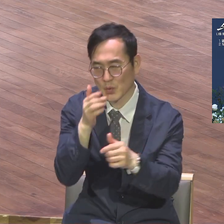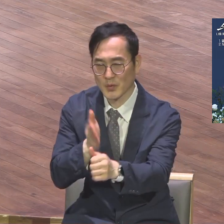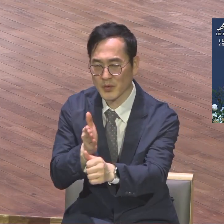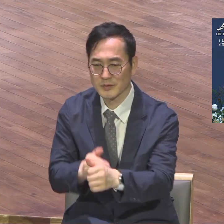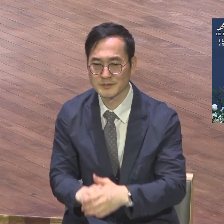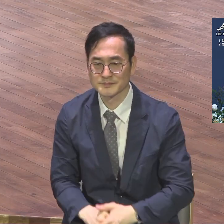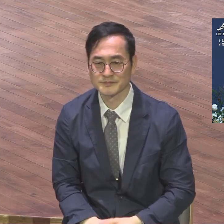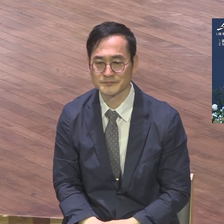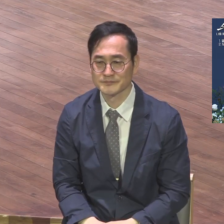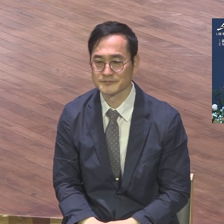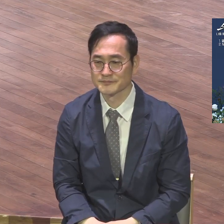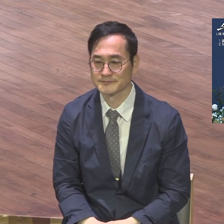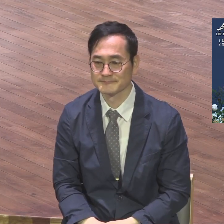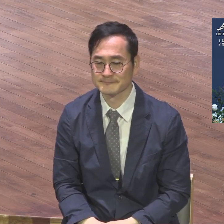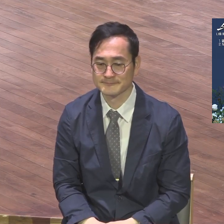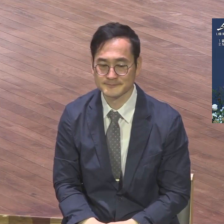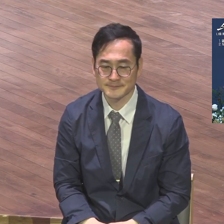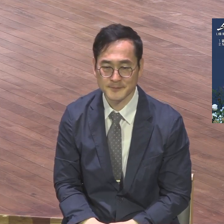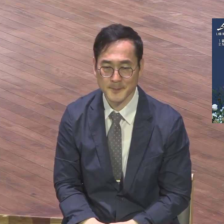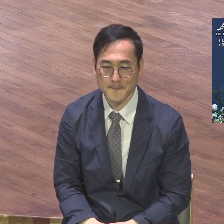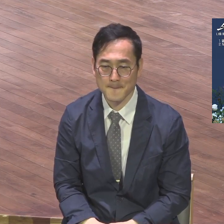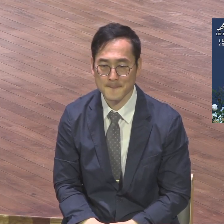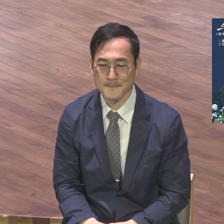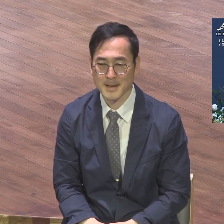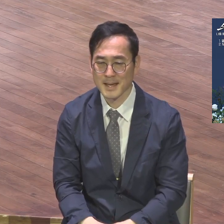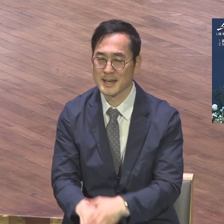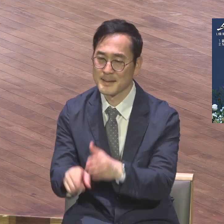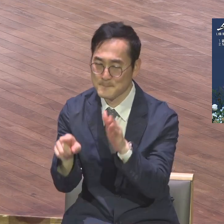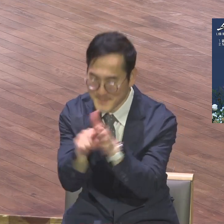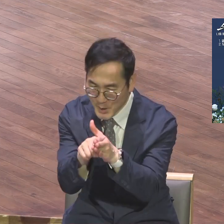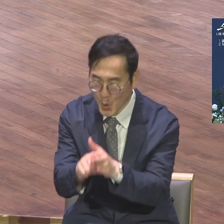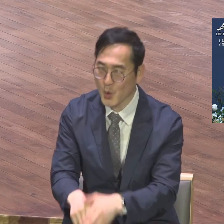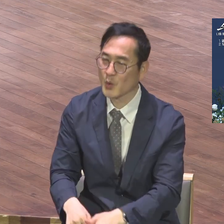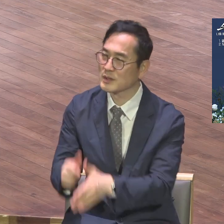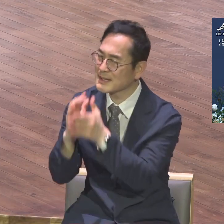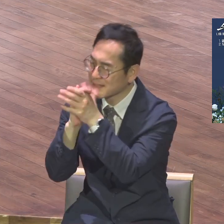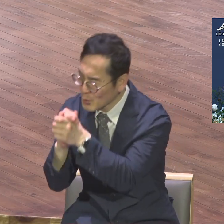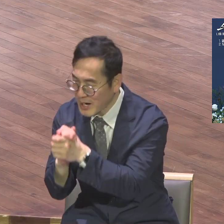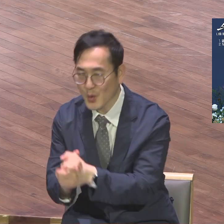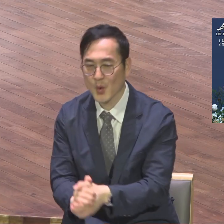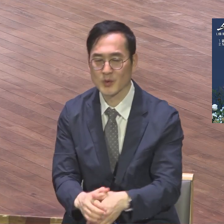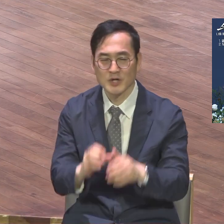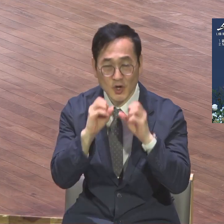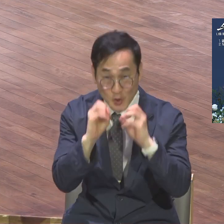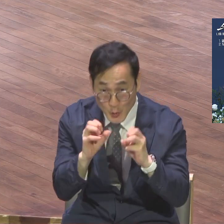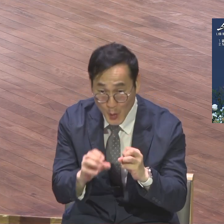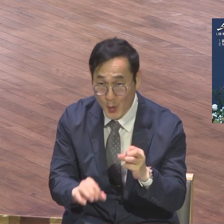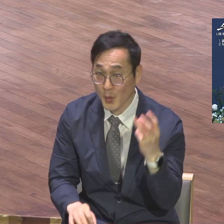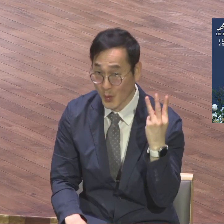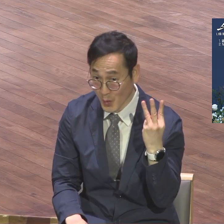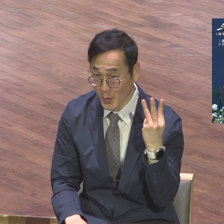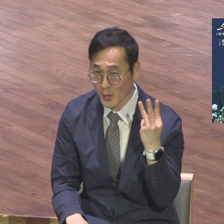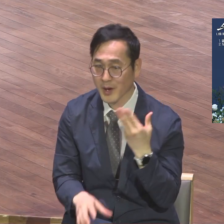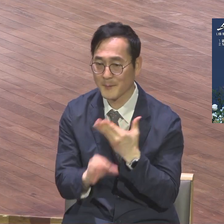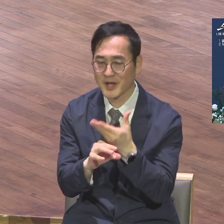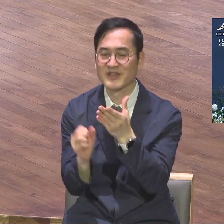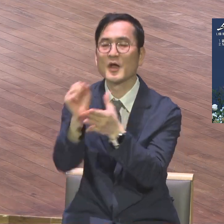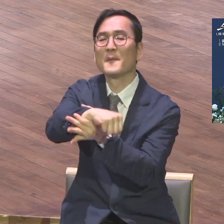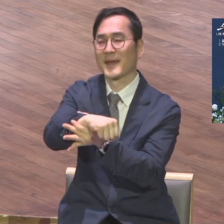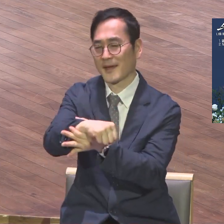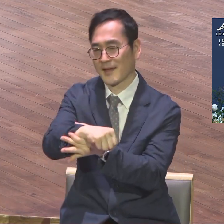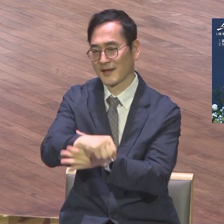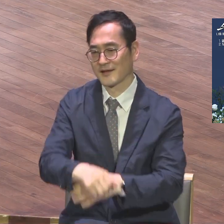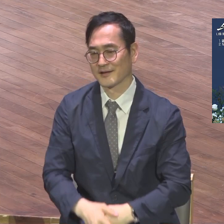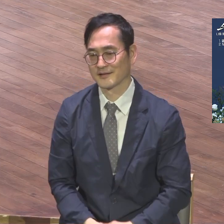보면서 여러분 기도해 주시기 바랍니다. 믿고 구하고 현장을 회복하면 그렇게 열매 맺는 기쁨을